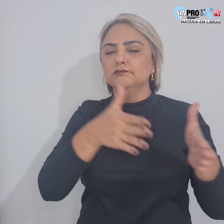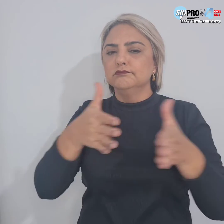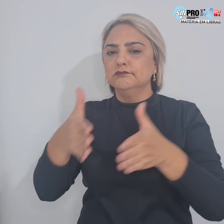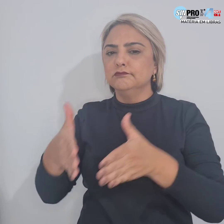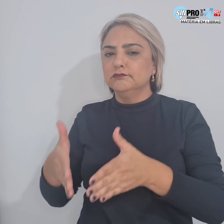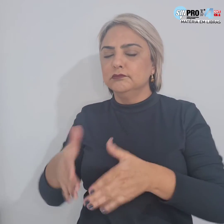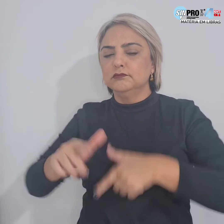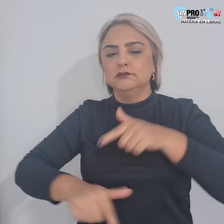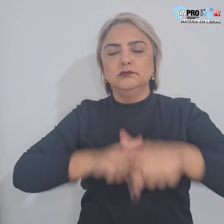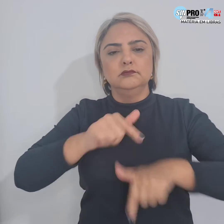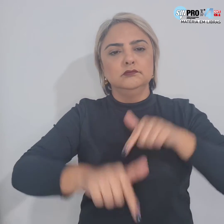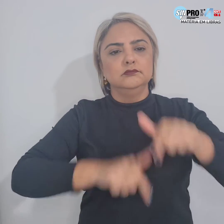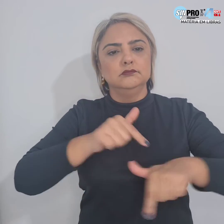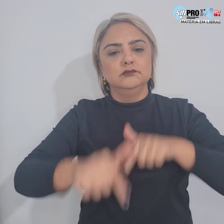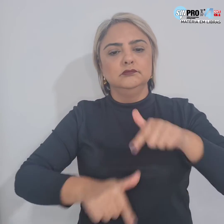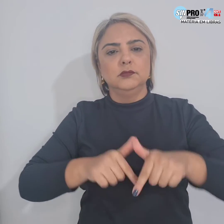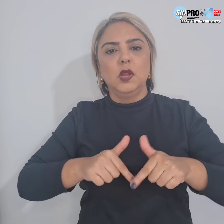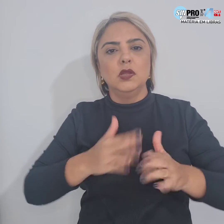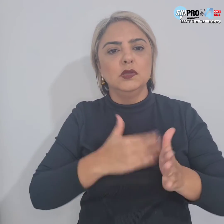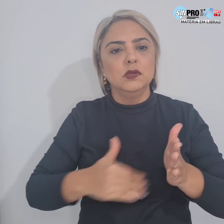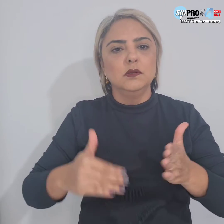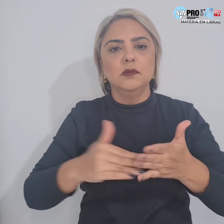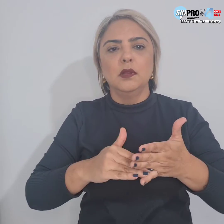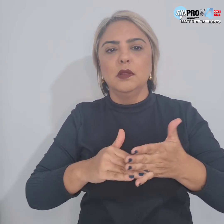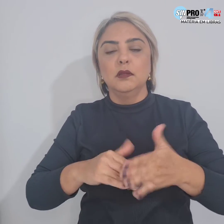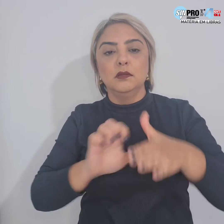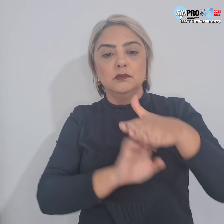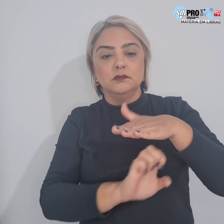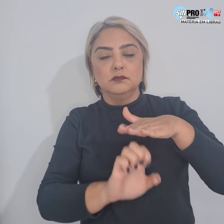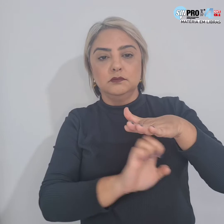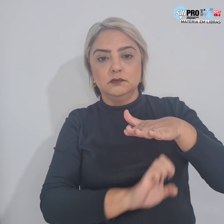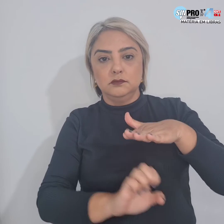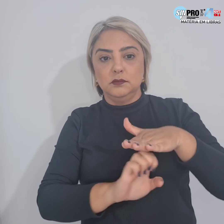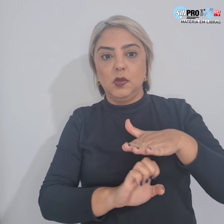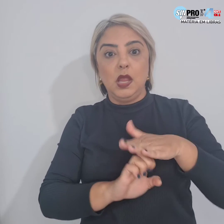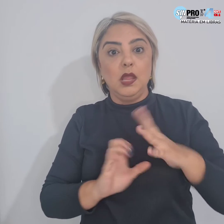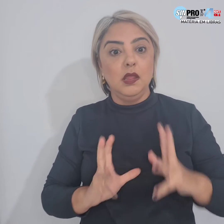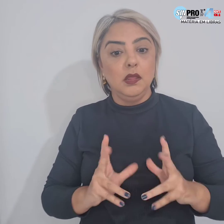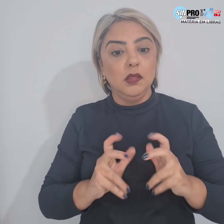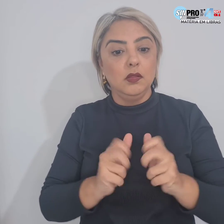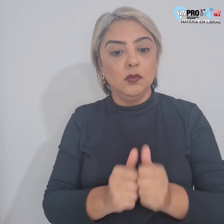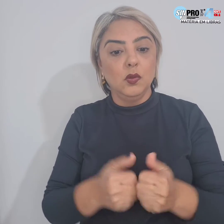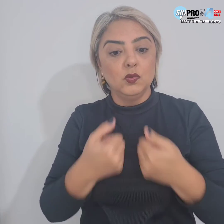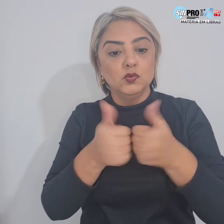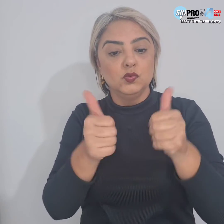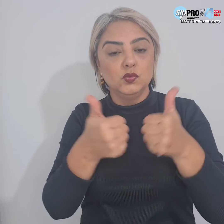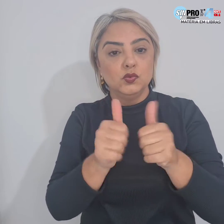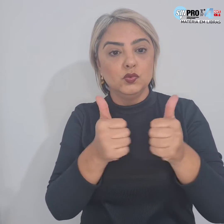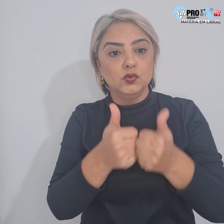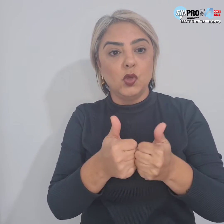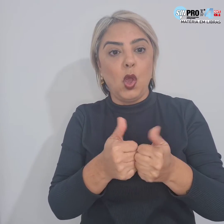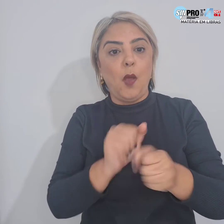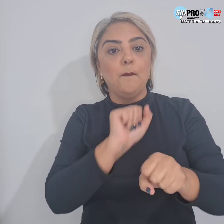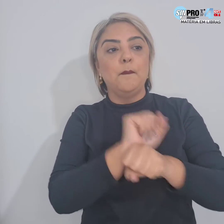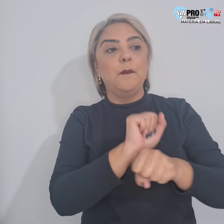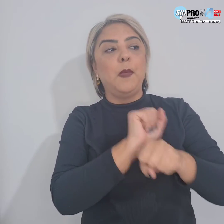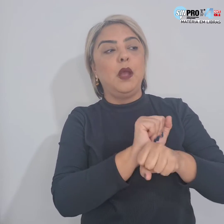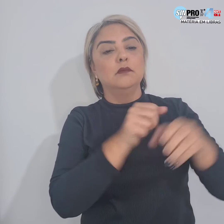de trabalhadores de todas as empresas e que todos os ônibus se encontram nas garagens.